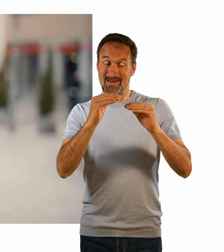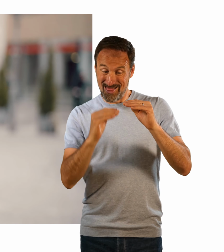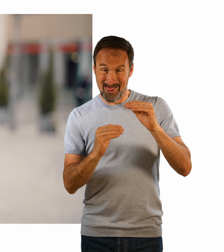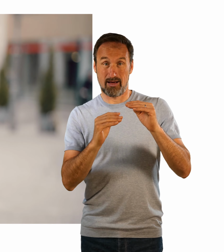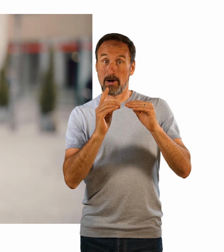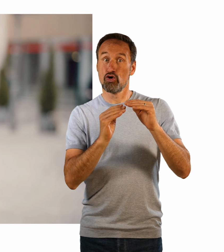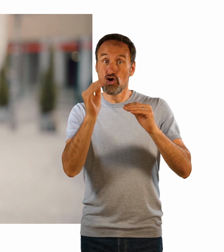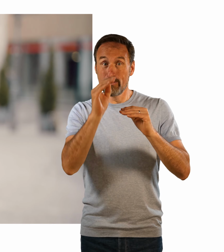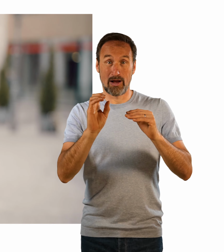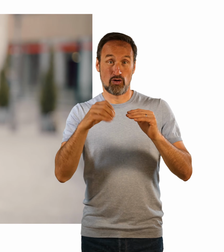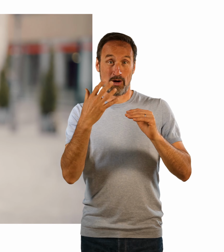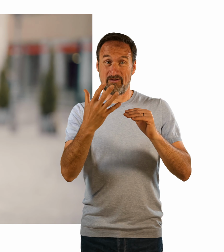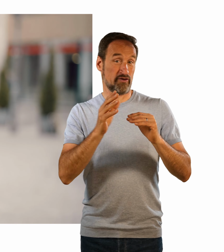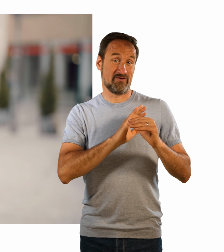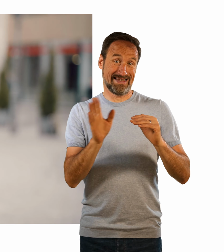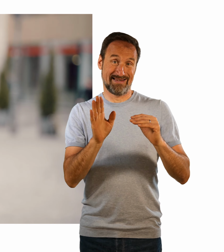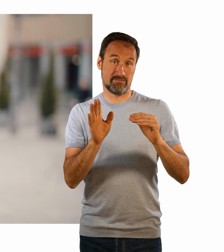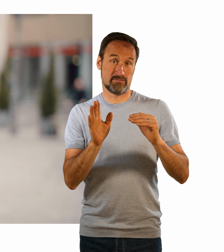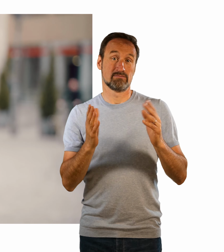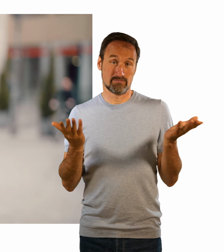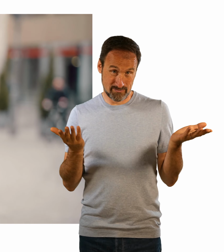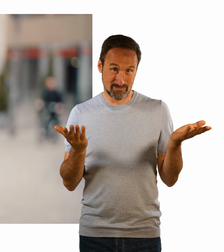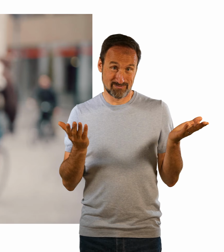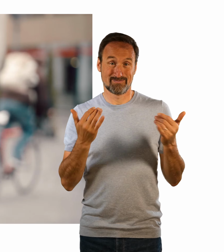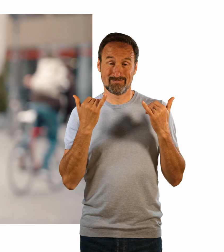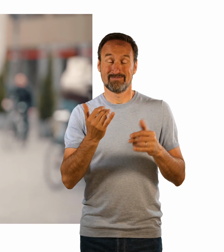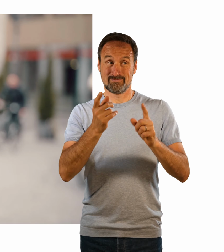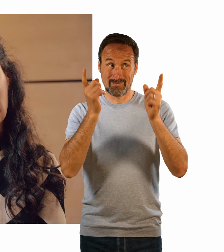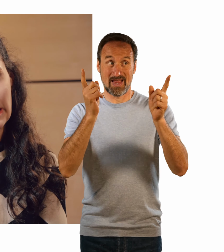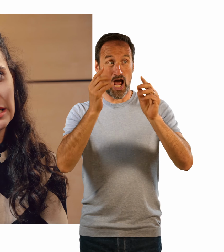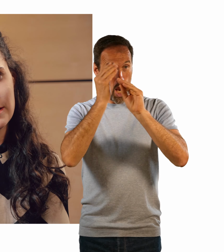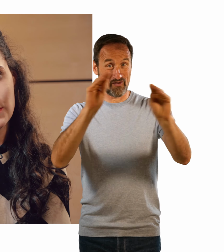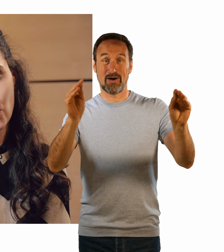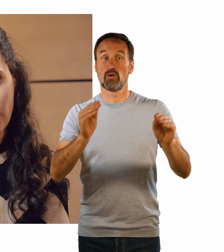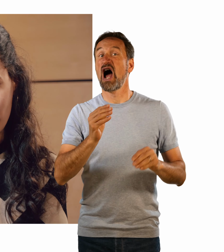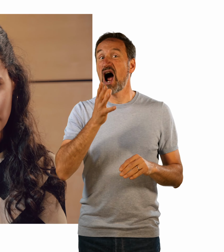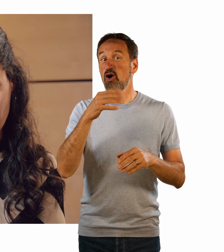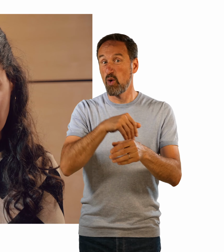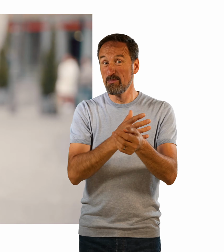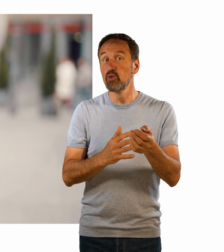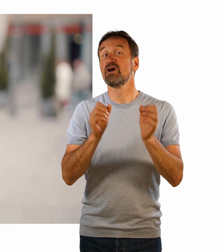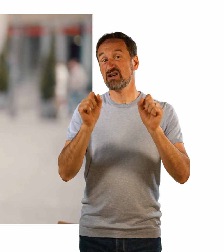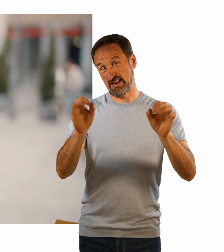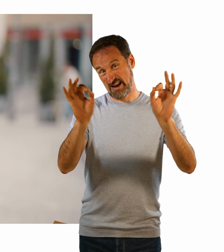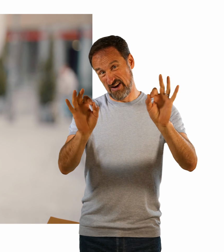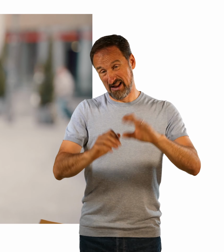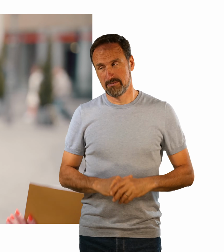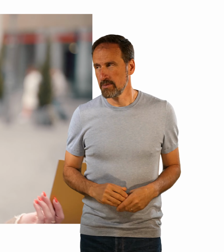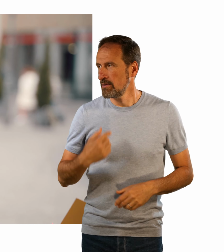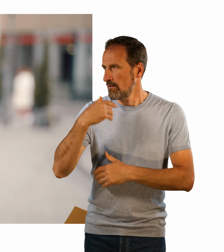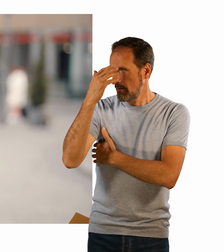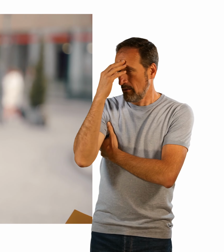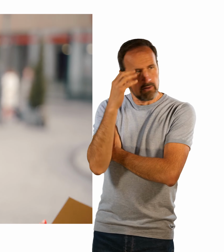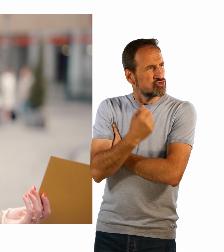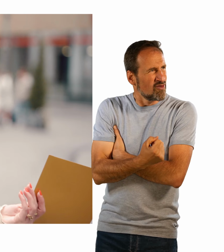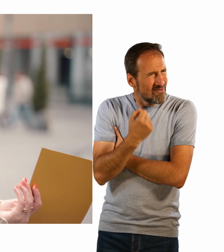Menge Alkohol im Blut gefällig sein können, beginnt jetzt. Prost! Ich habe mir sofort gedacht, das ist unheimlich schwer. trinke ja auch kein Wein. Ich weiß